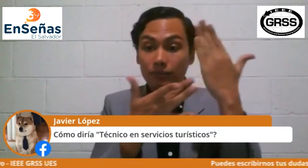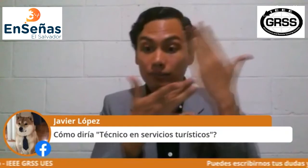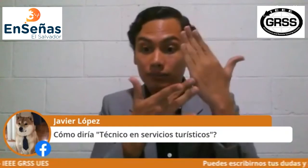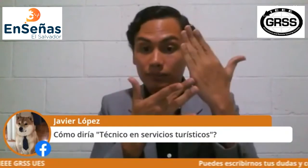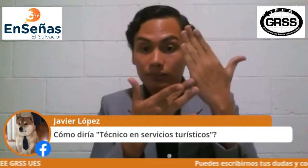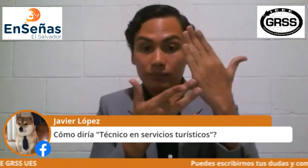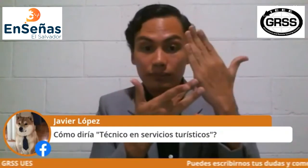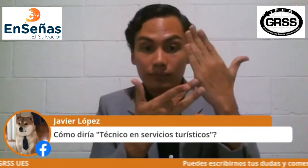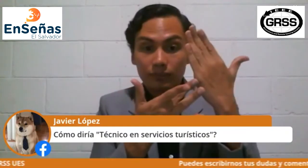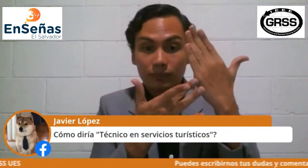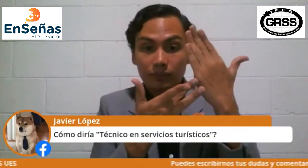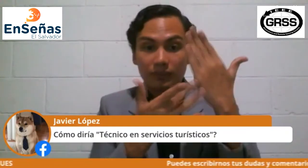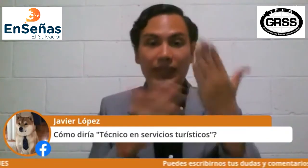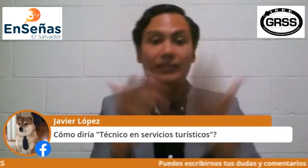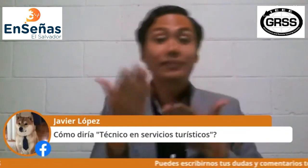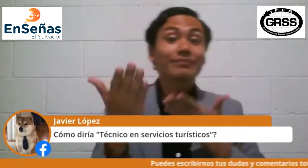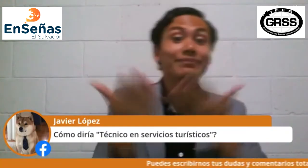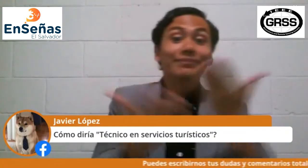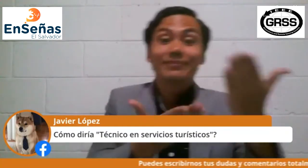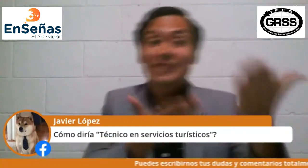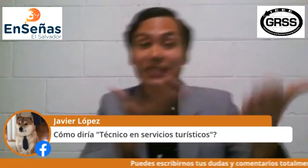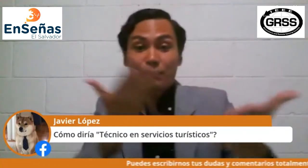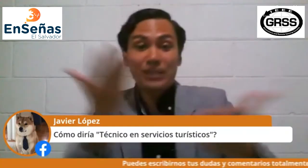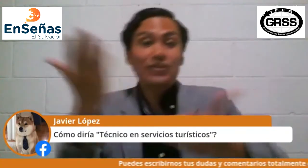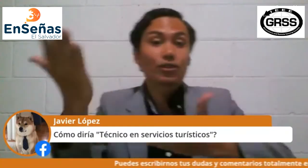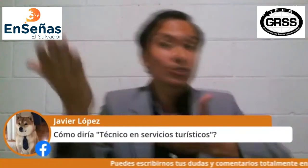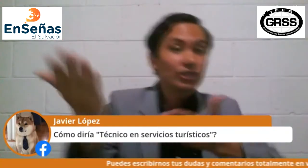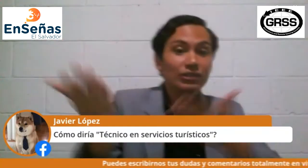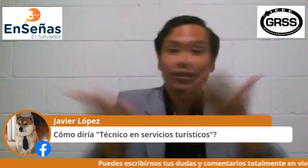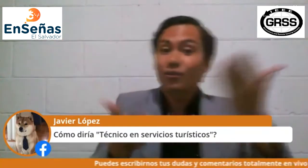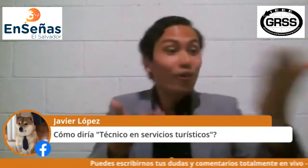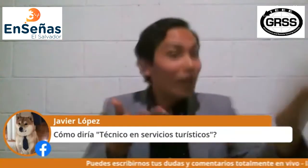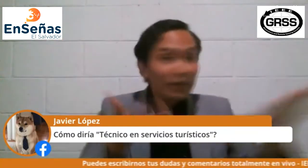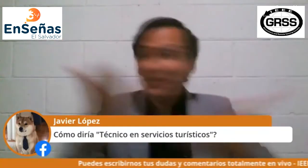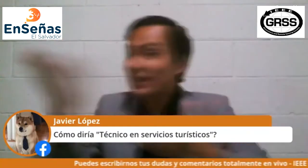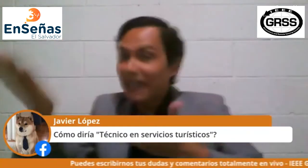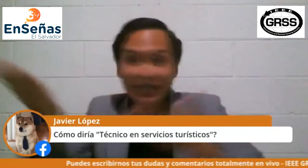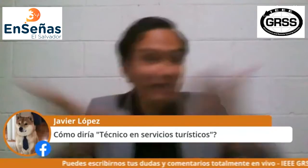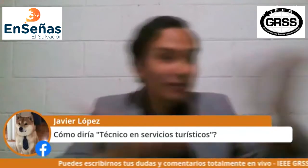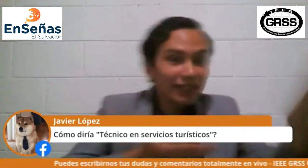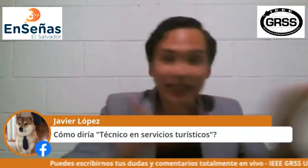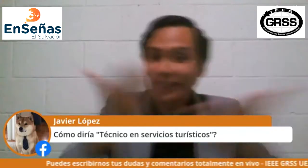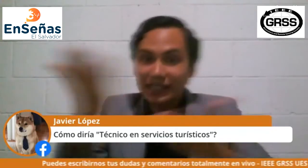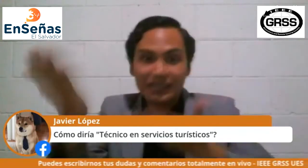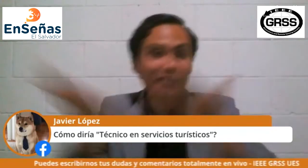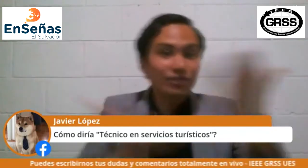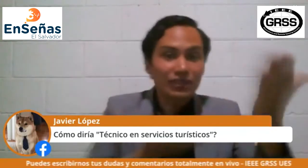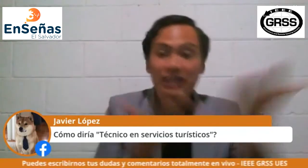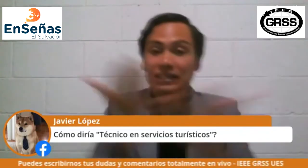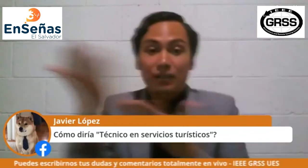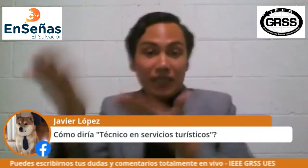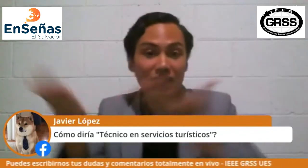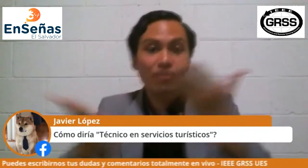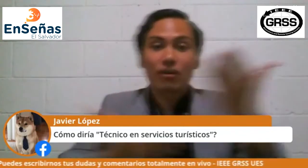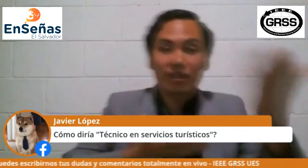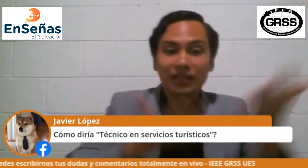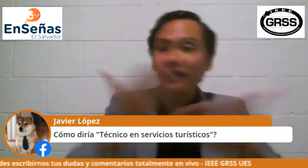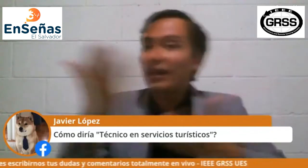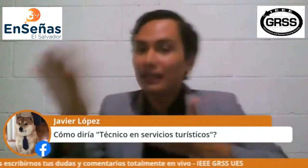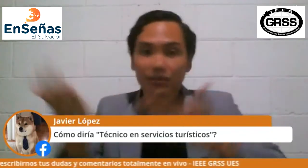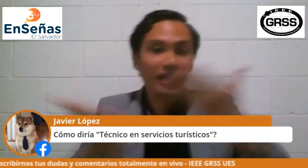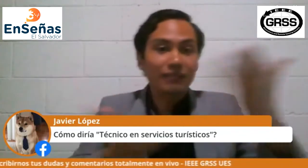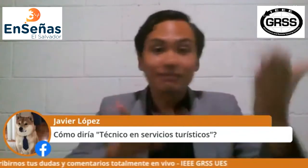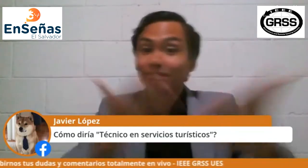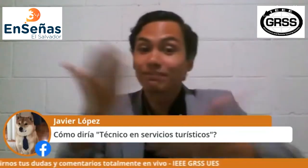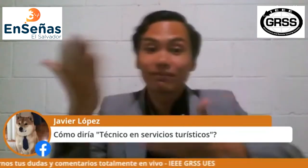Técnico en servicios. Esto es como, hola, pase adelante, ¿qué va a querer? Sí, esto es servicio,